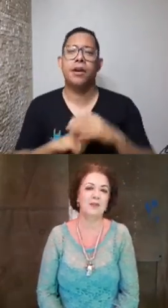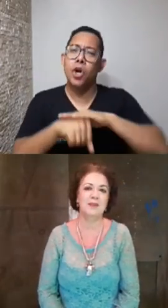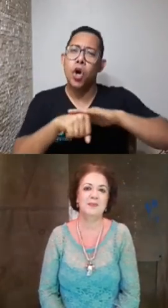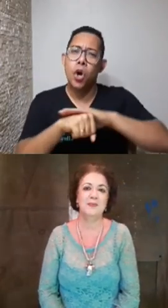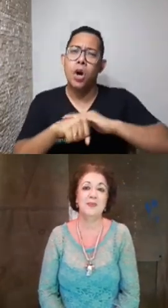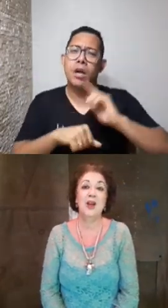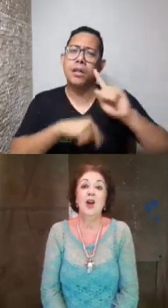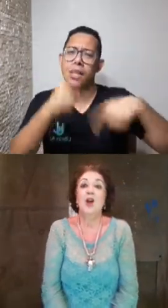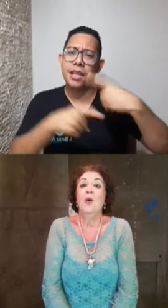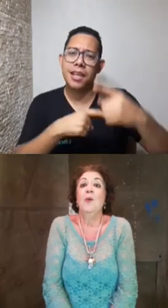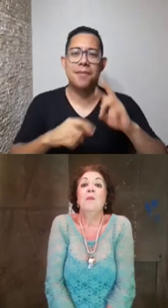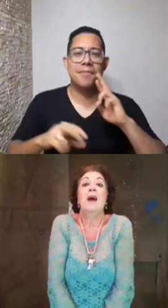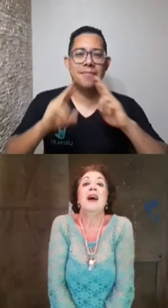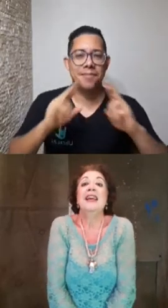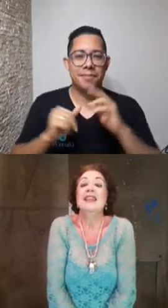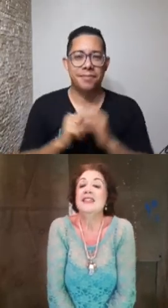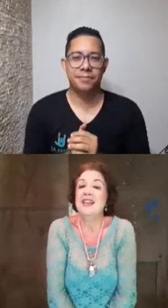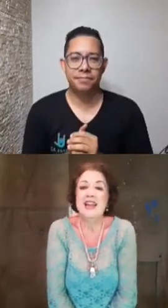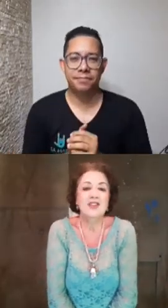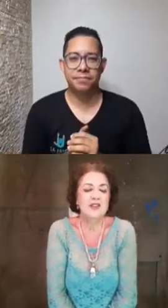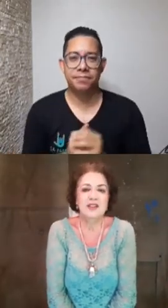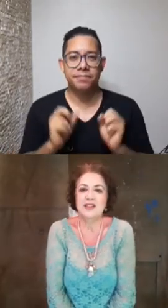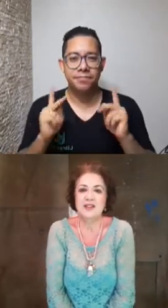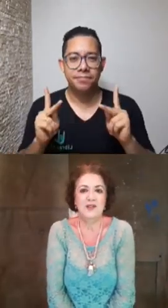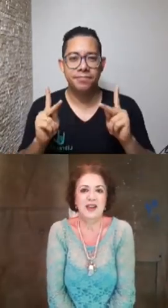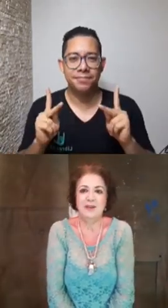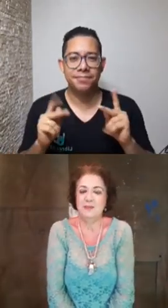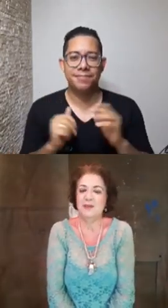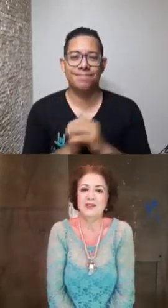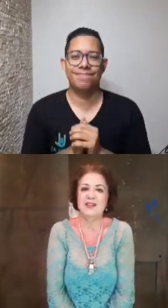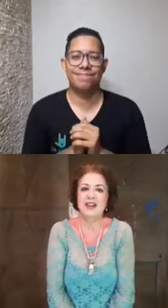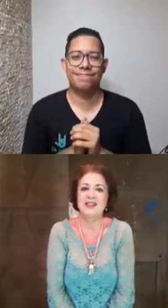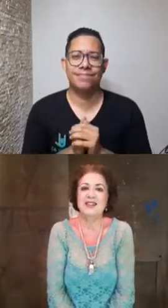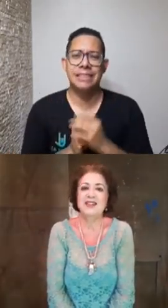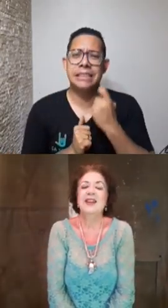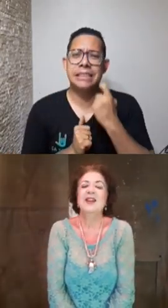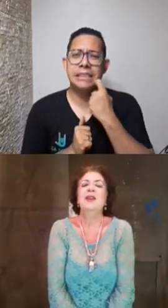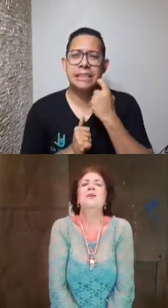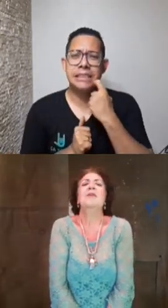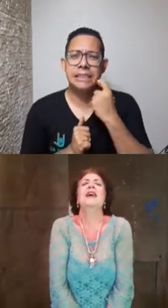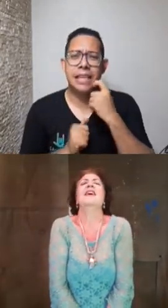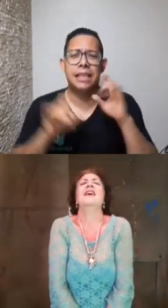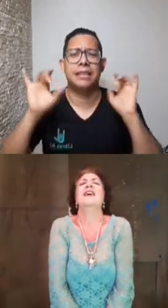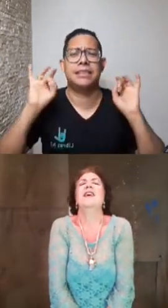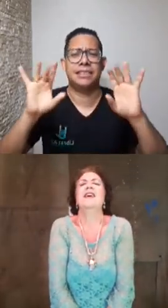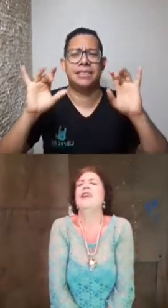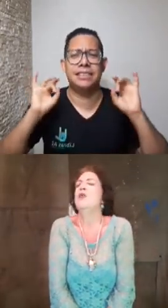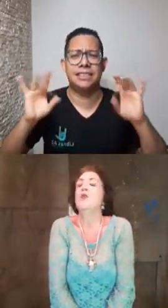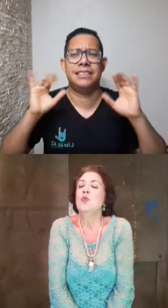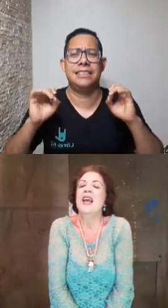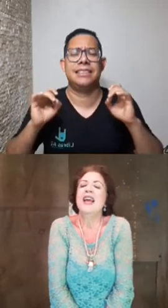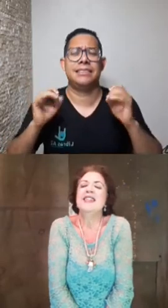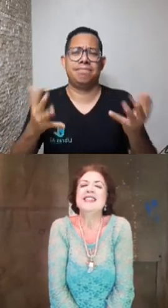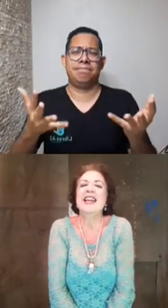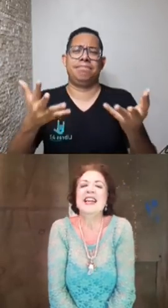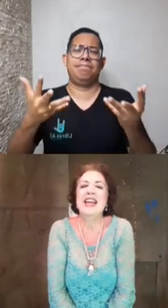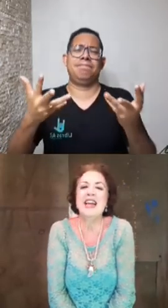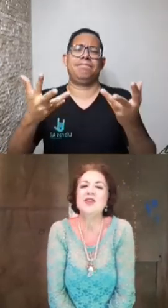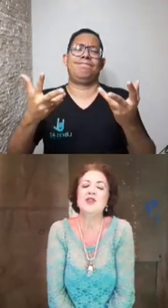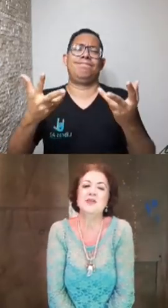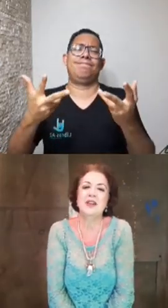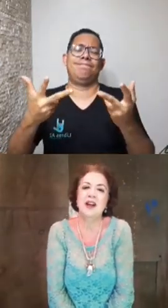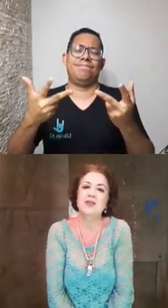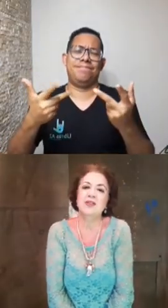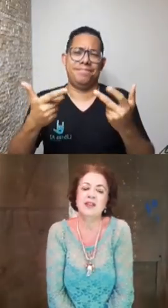forma. Uma excelente sexta-feira para vocês e um